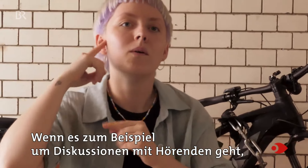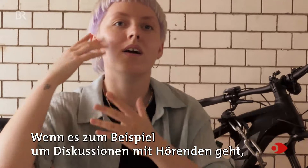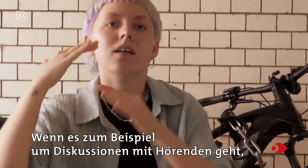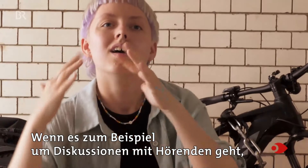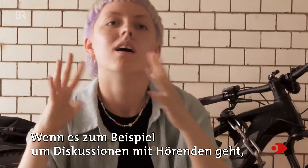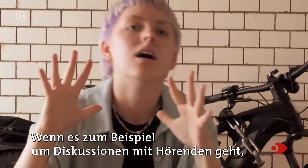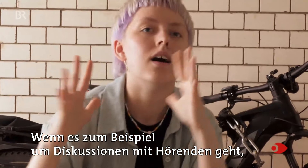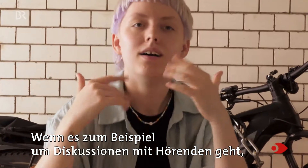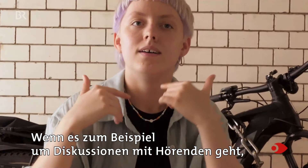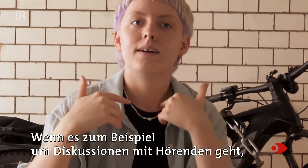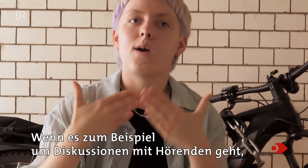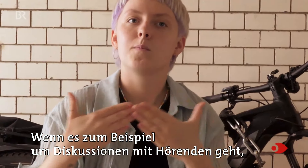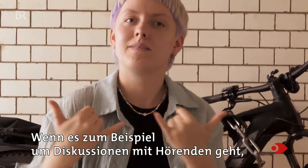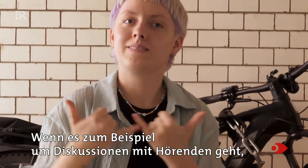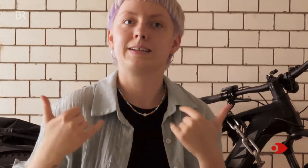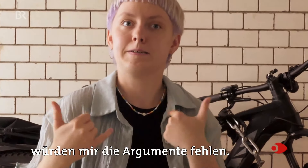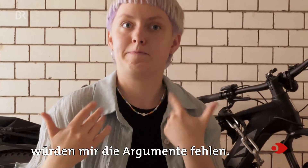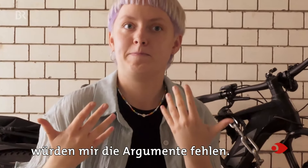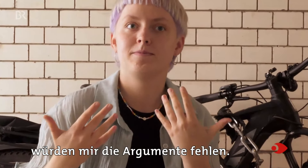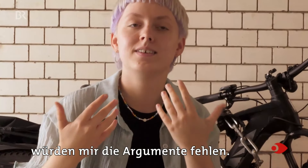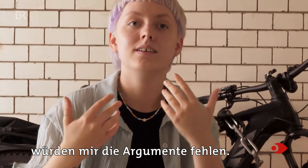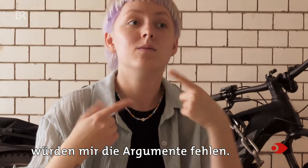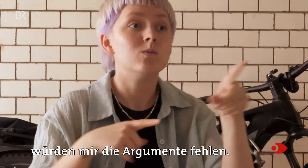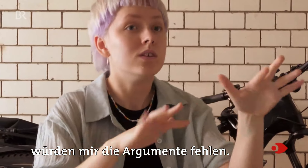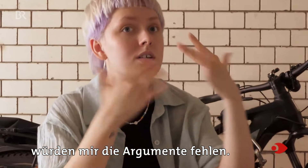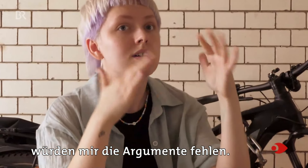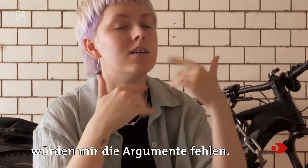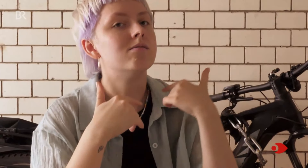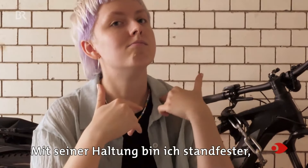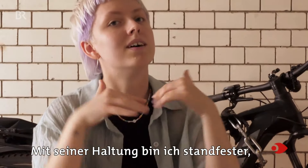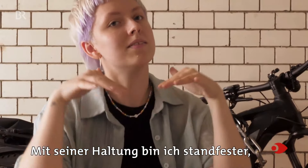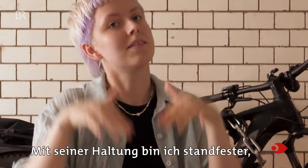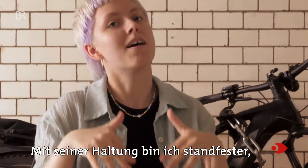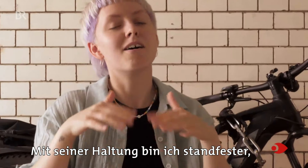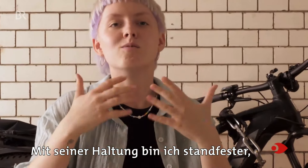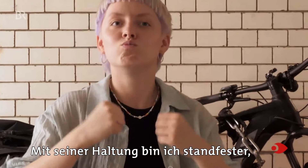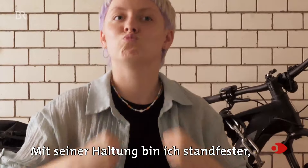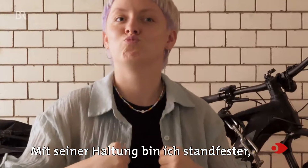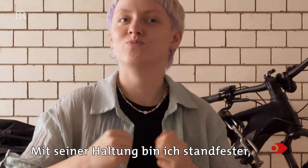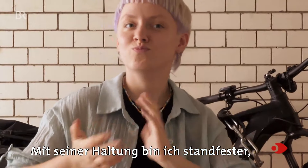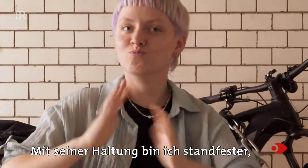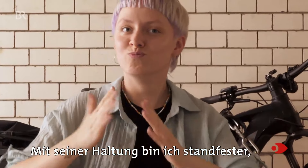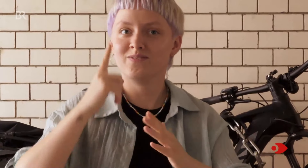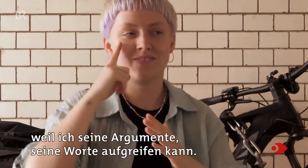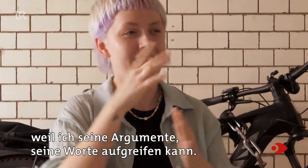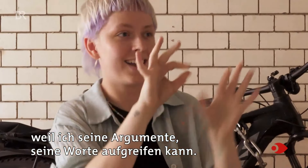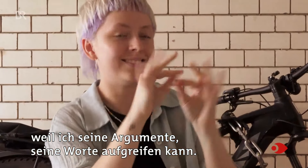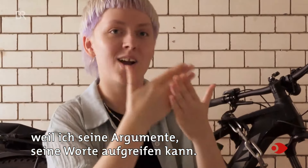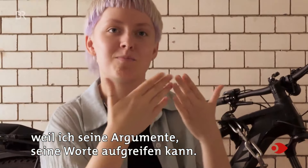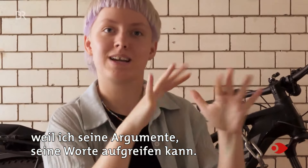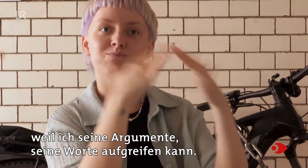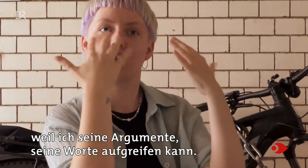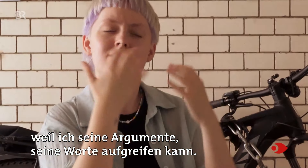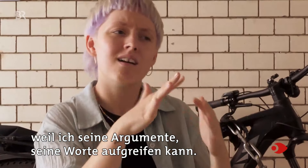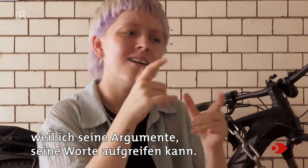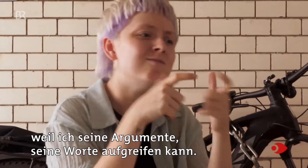um Diskussionen mit Hörenden geht, würden mir die Argumente fehlen. Mit seiner Haltung bin ich standfester, weil ich seine Argumente, seine Worte aufgreifen